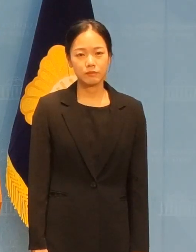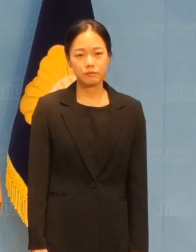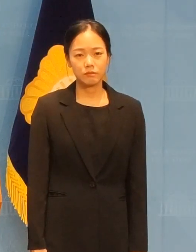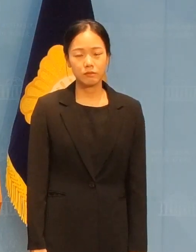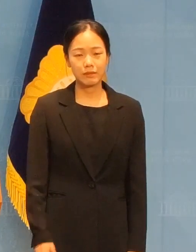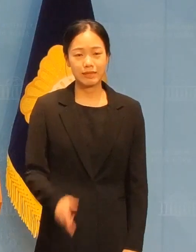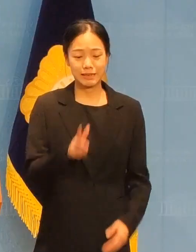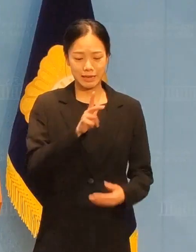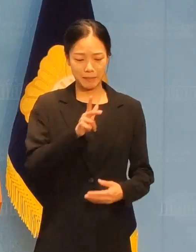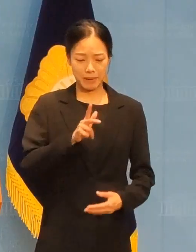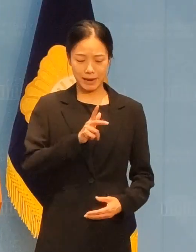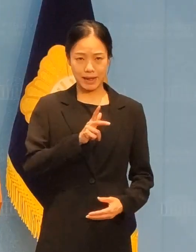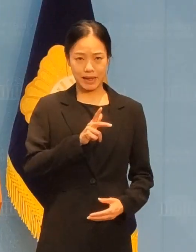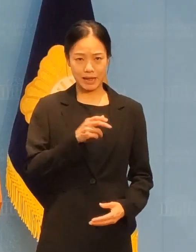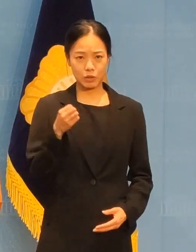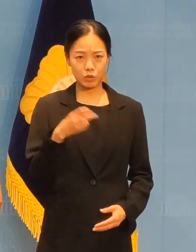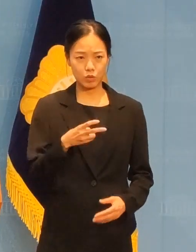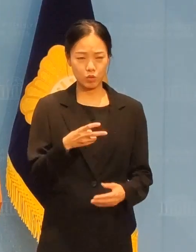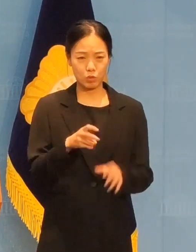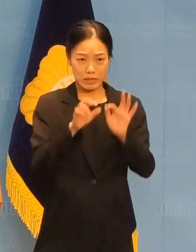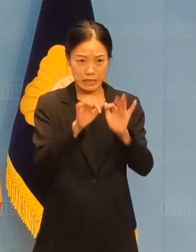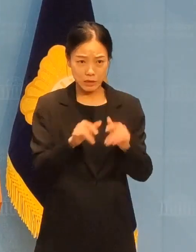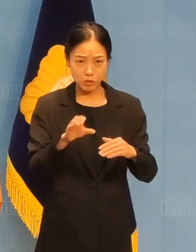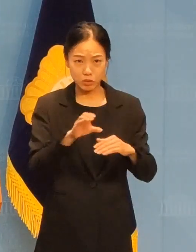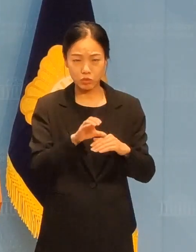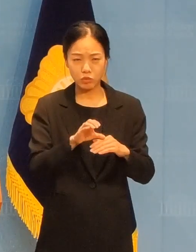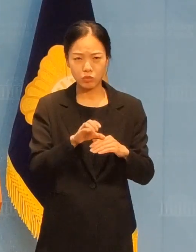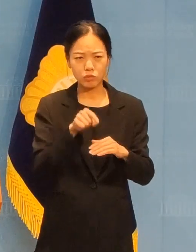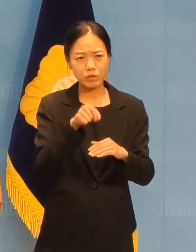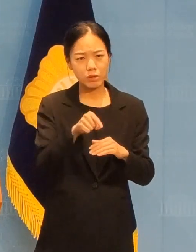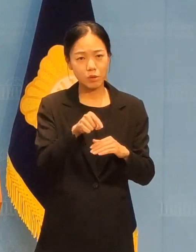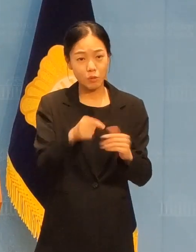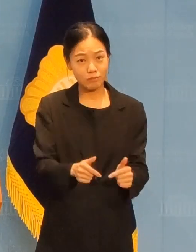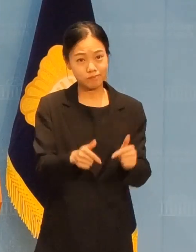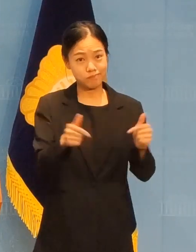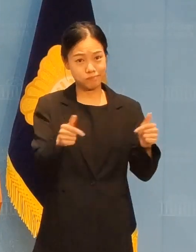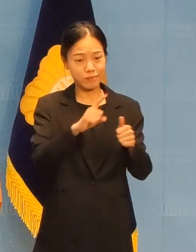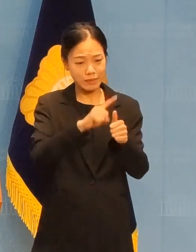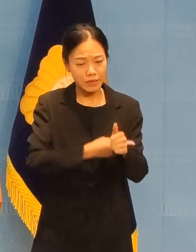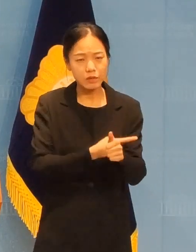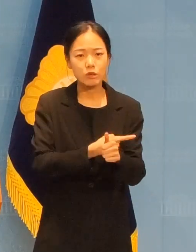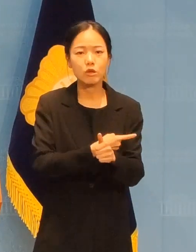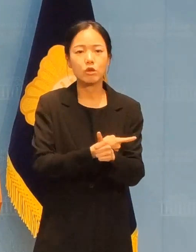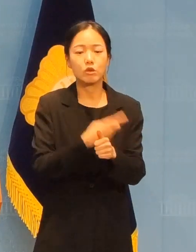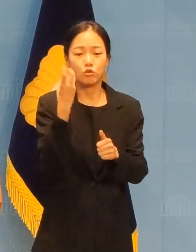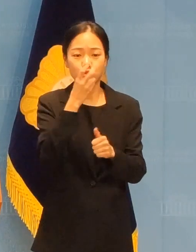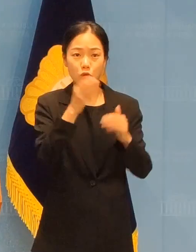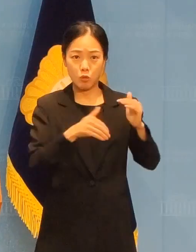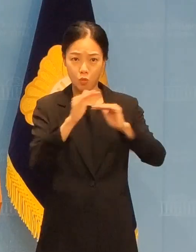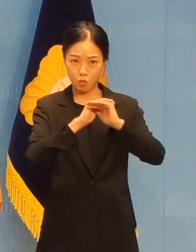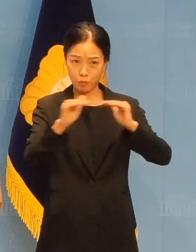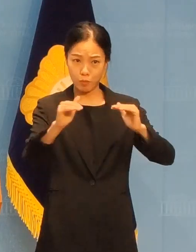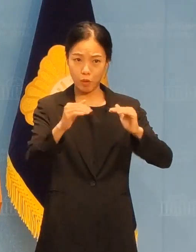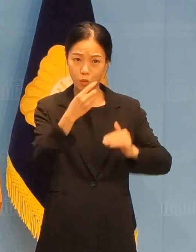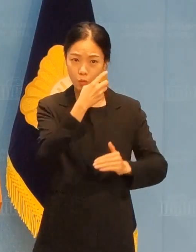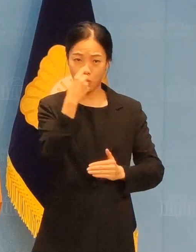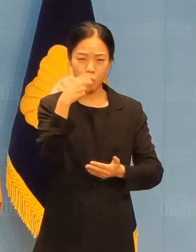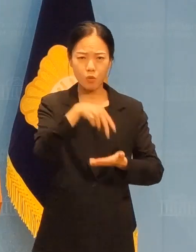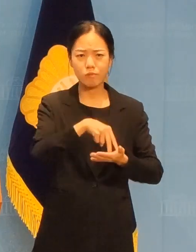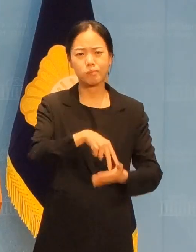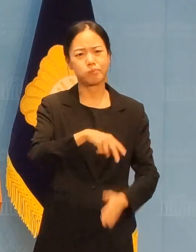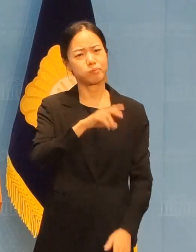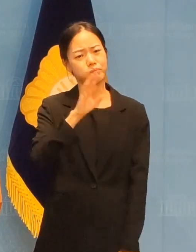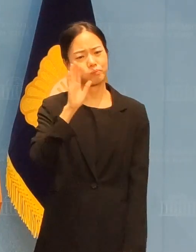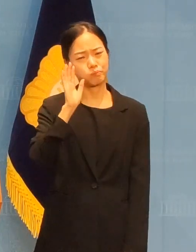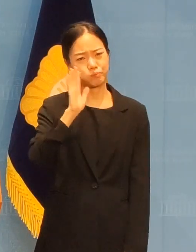바디캠과 기록 시스템 확대가 수사의 공정성을 자동으로 보장하지도 않습니다.